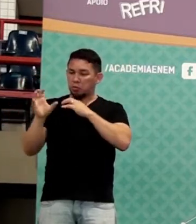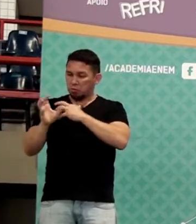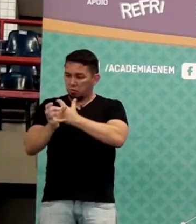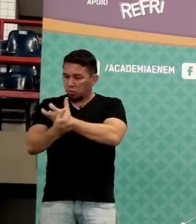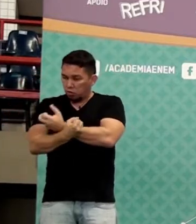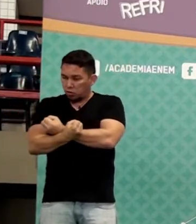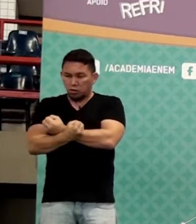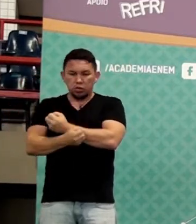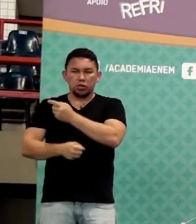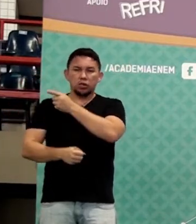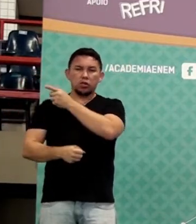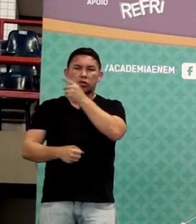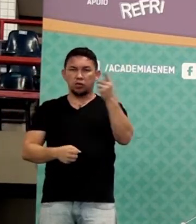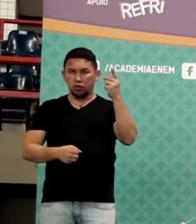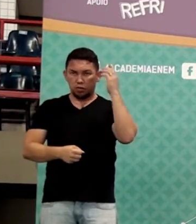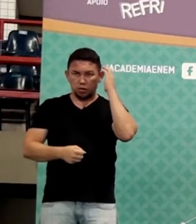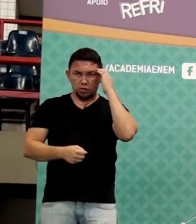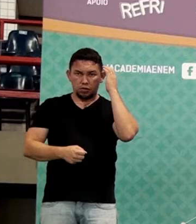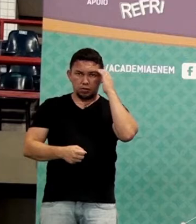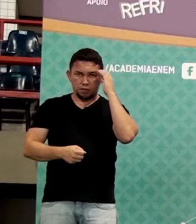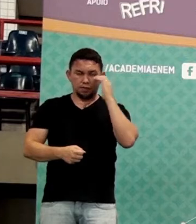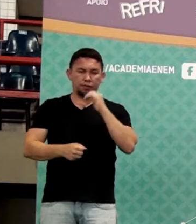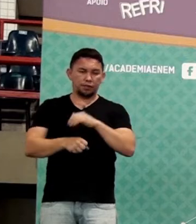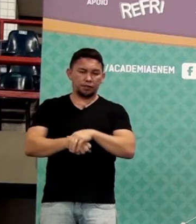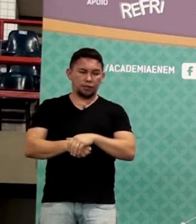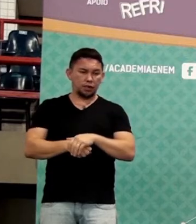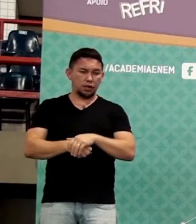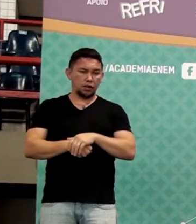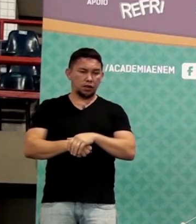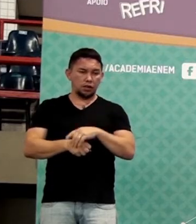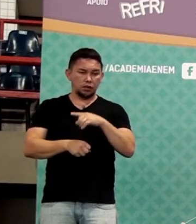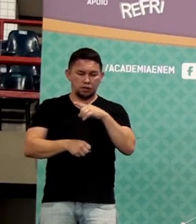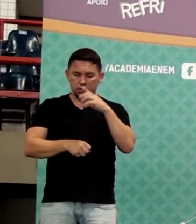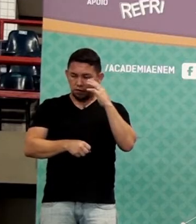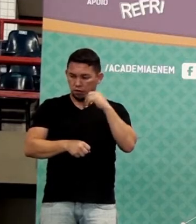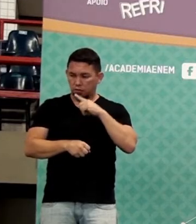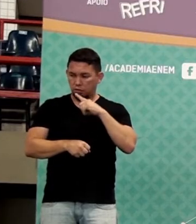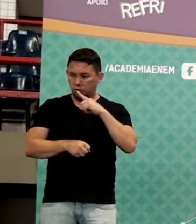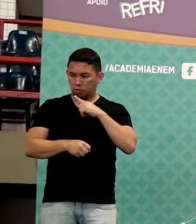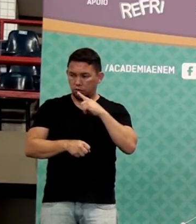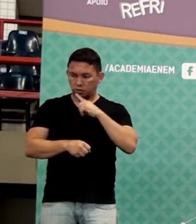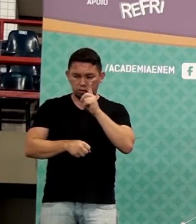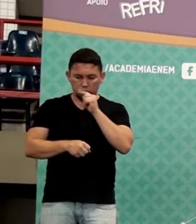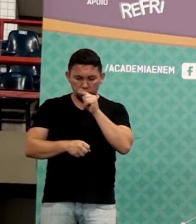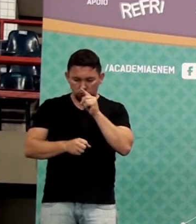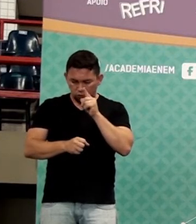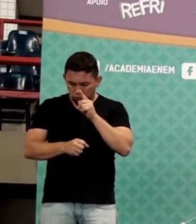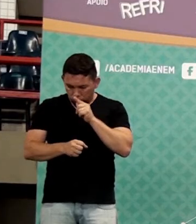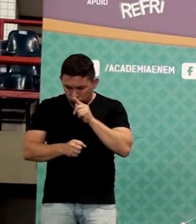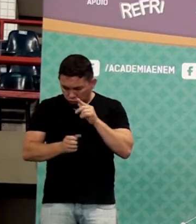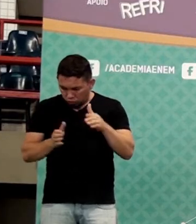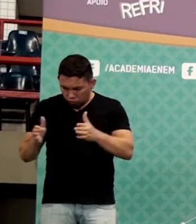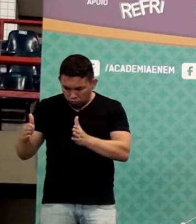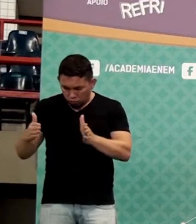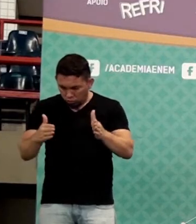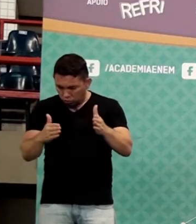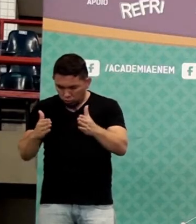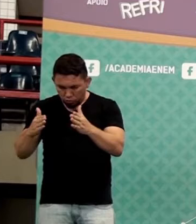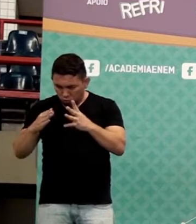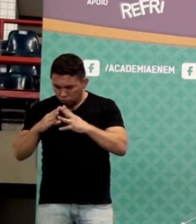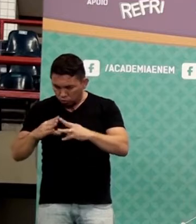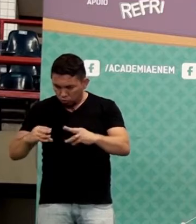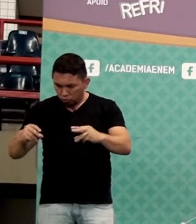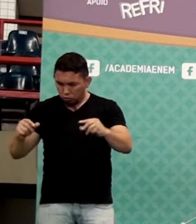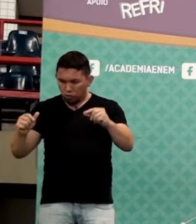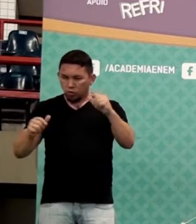Agora, vocês sabem o que é a gente matar um rio num lugar desse que passa